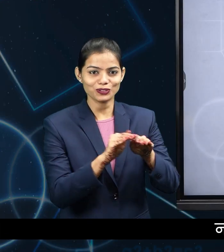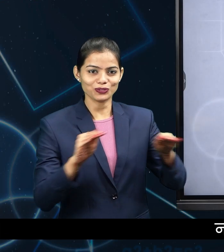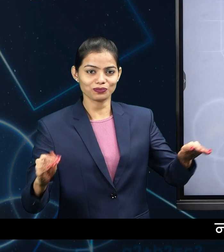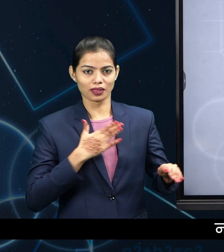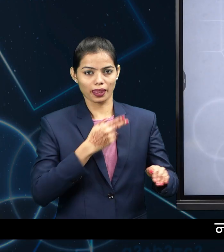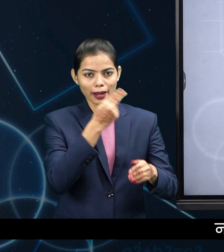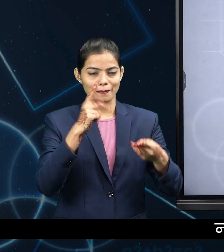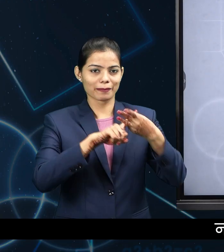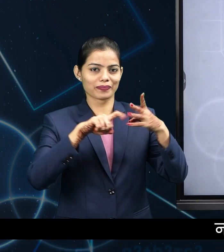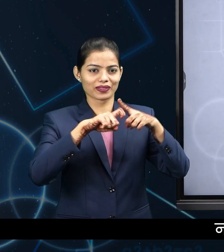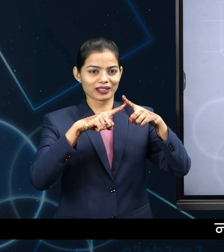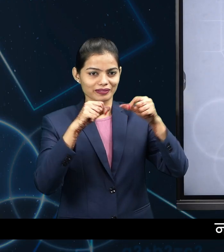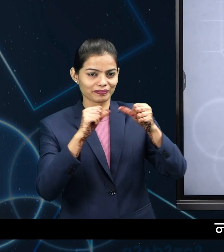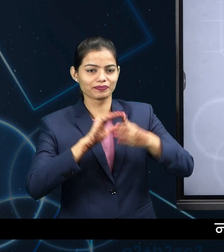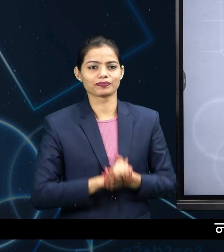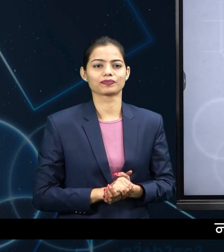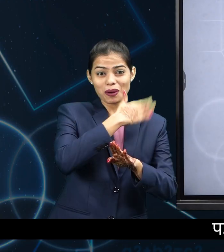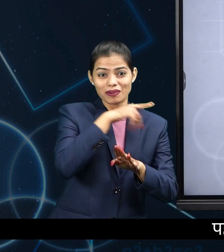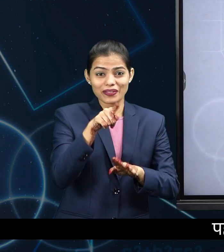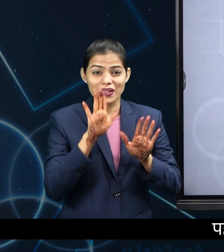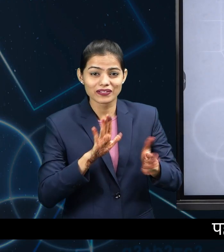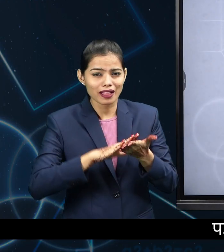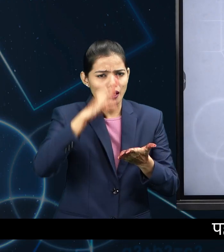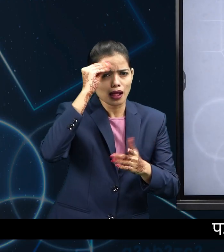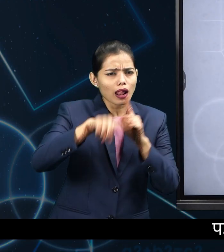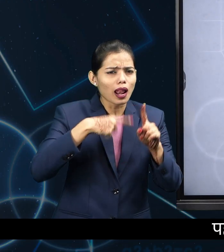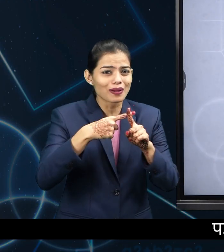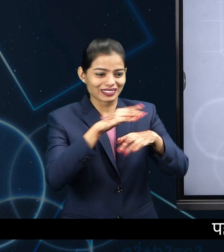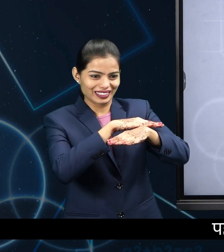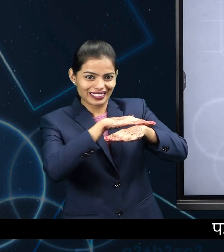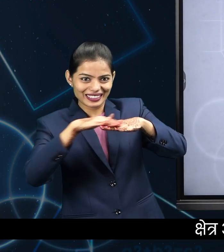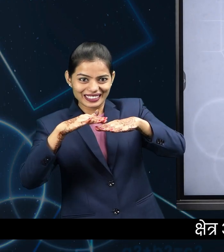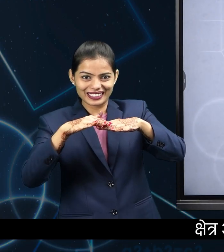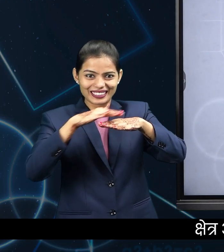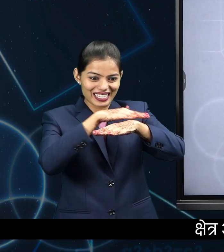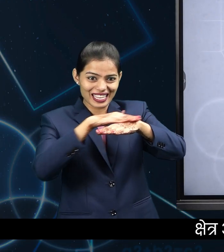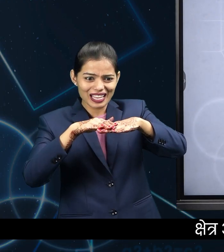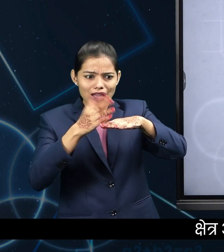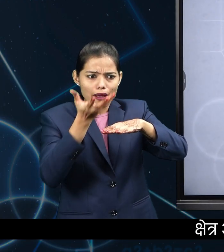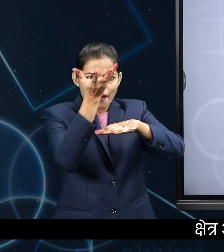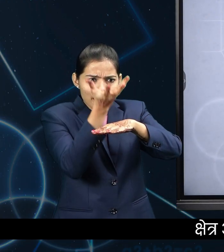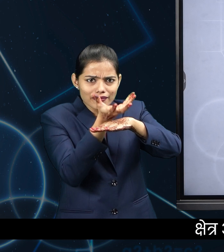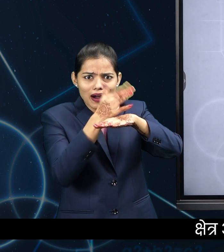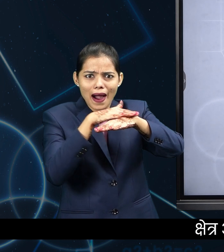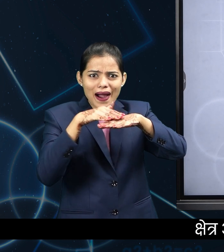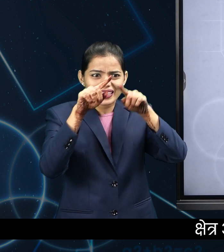नमस्कार छात्रों, मैं अलीशा हूँ। पहले आपने वर्णक्रम के सतही क्षेत्र और आयतन के बारे में सीखा